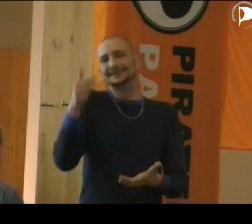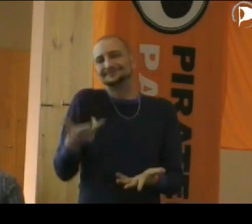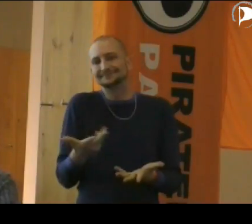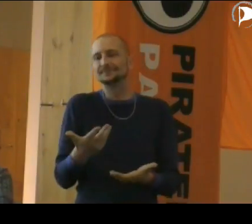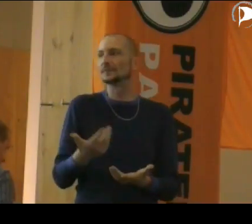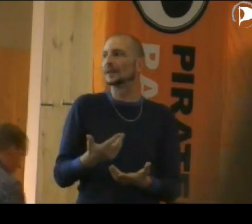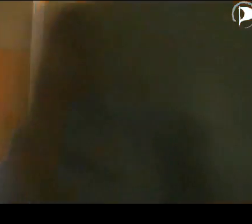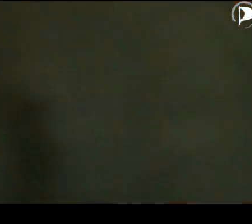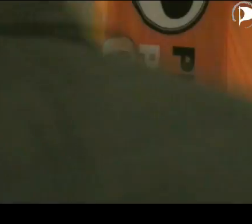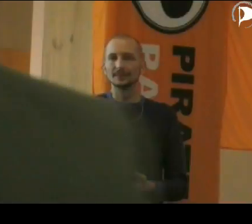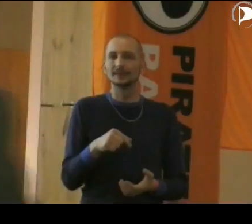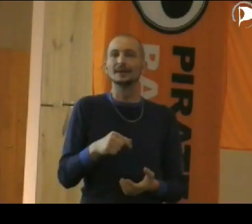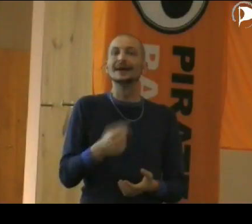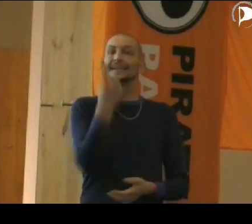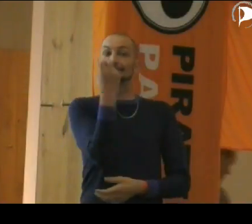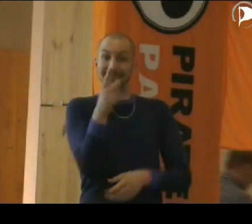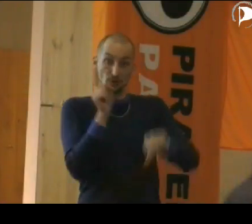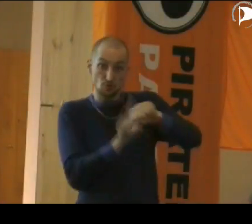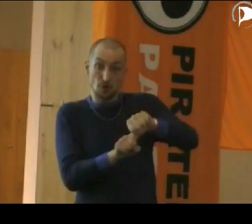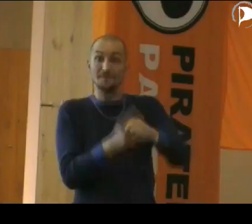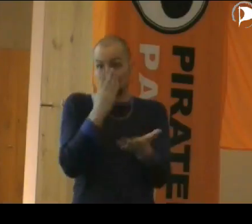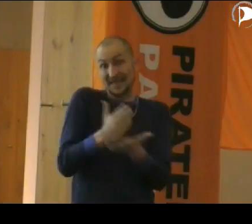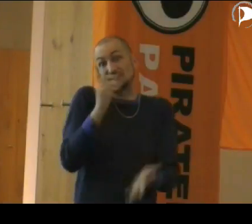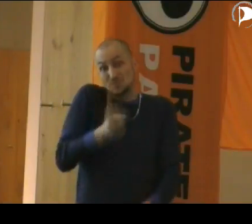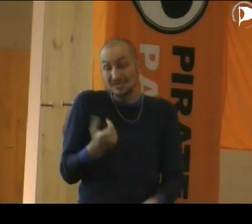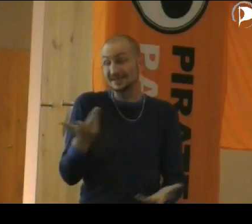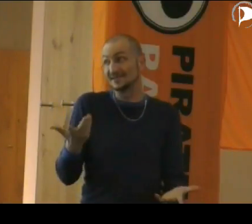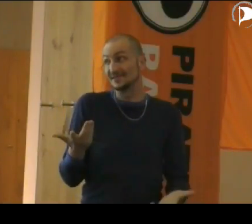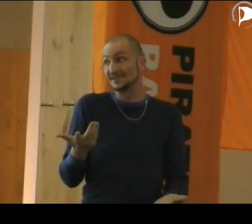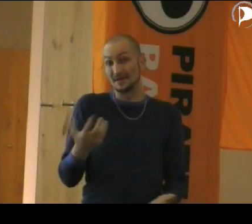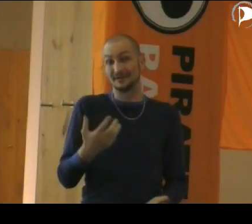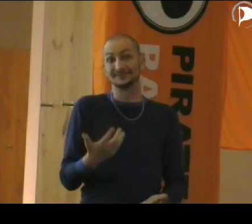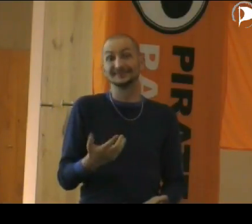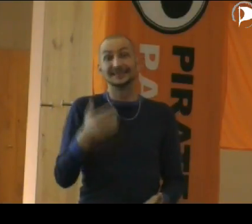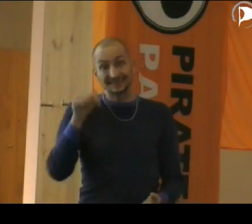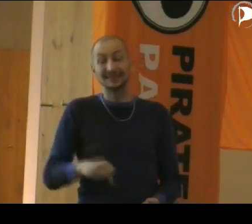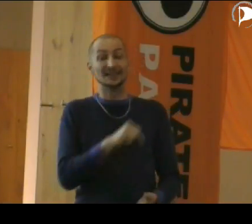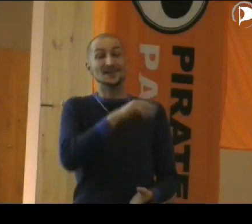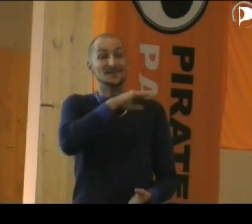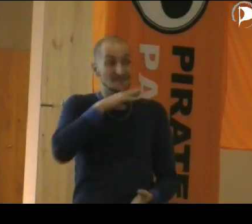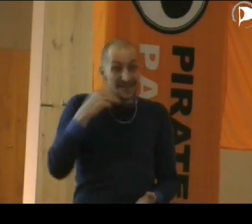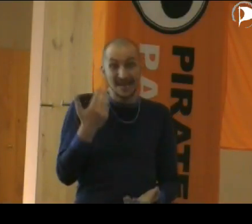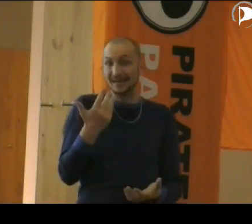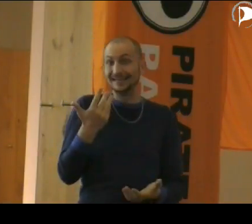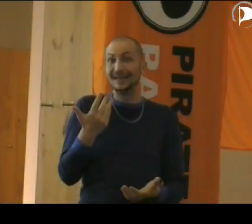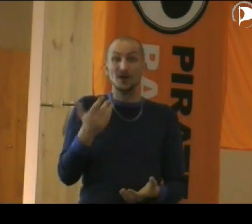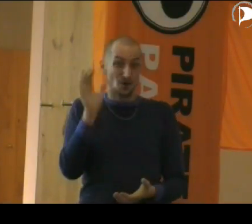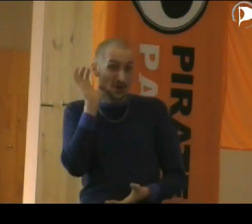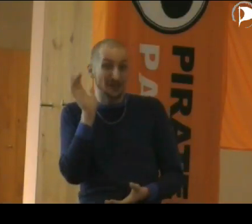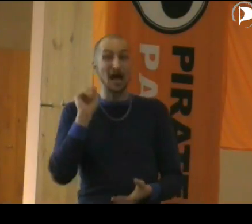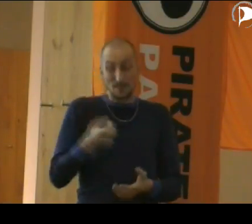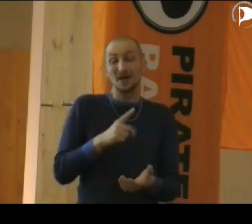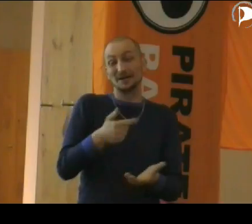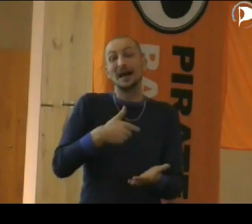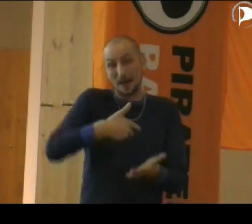wir müssen noch 20 uhr fertig sein das klingt viel ist aber ziemlich bald deswegen er ist cool wenn wir